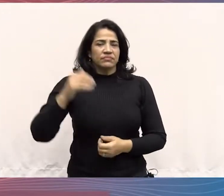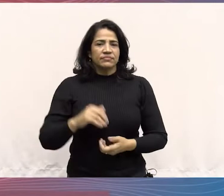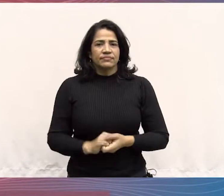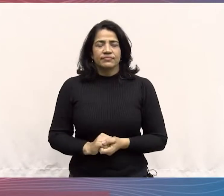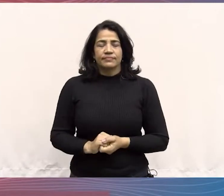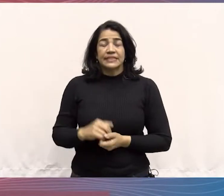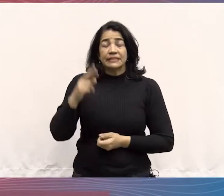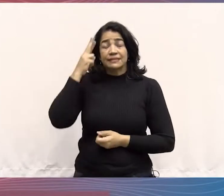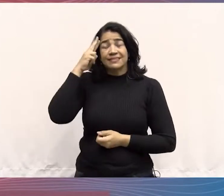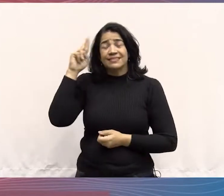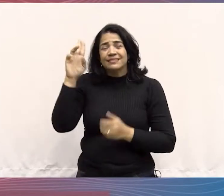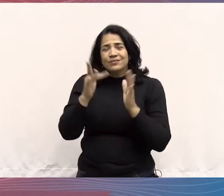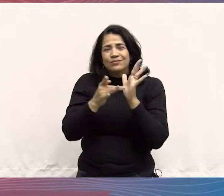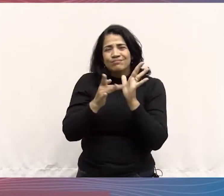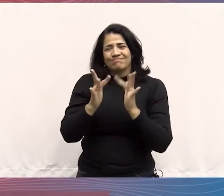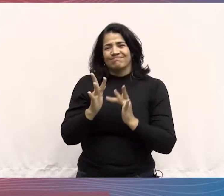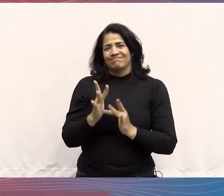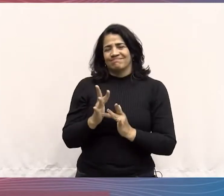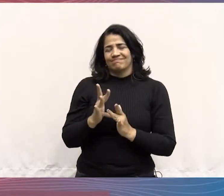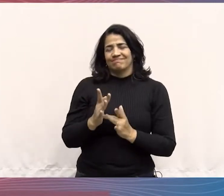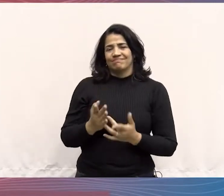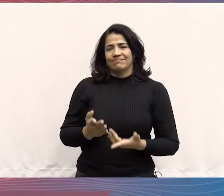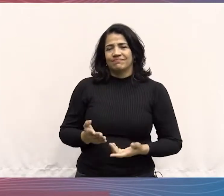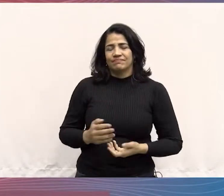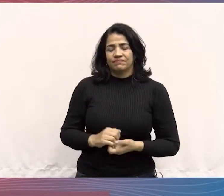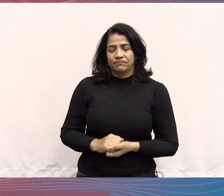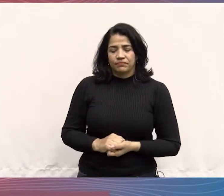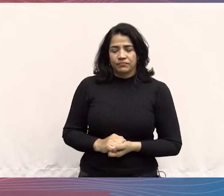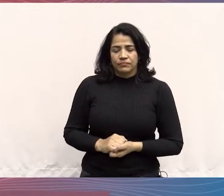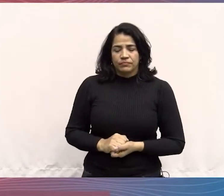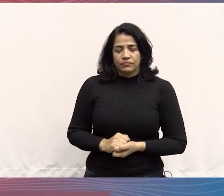Senhor Jesus, né?